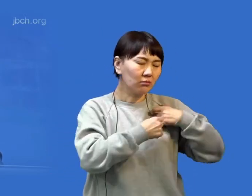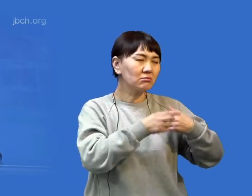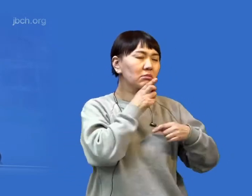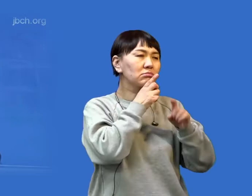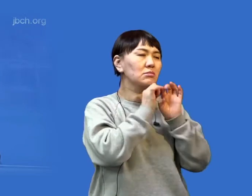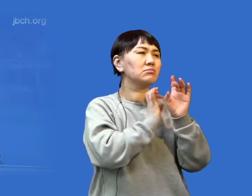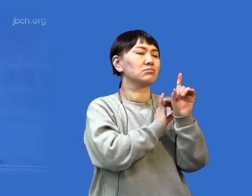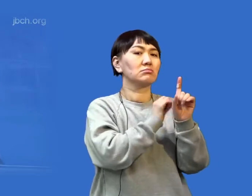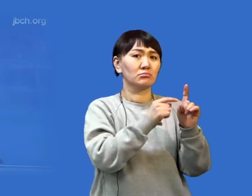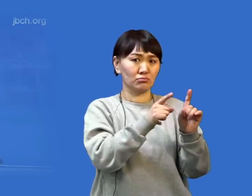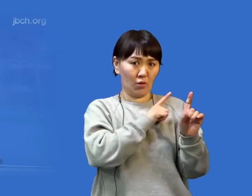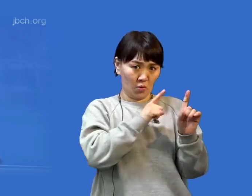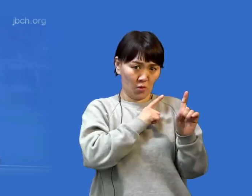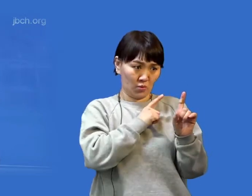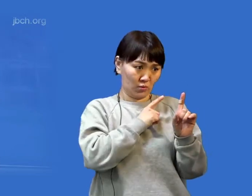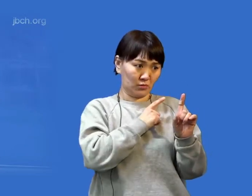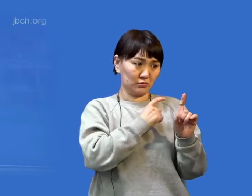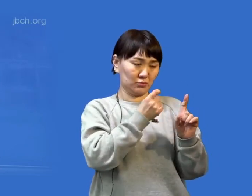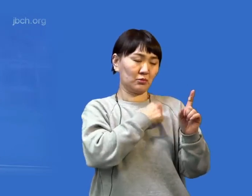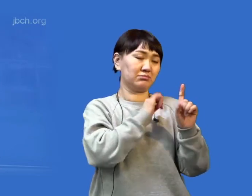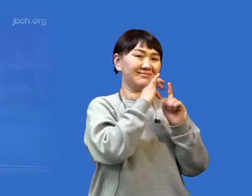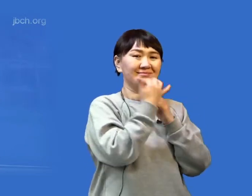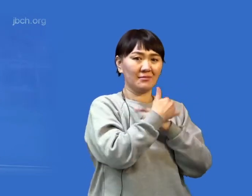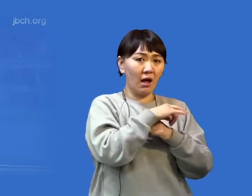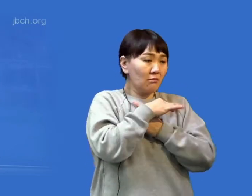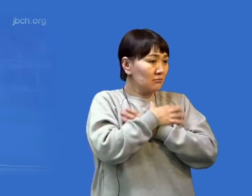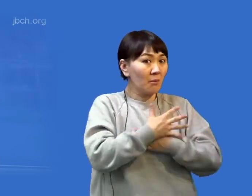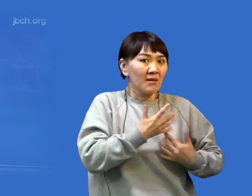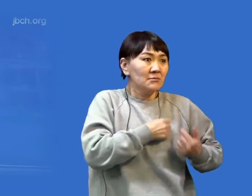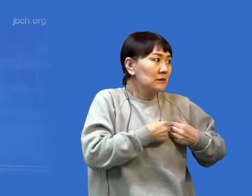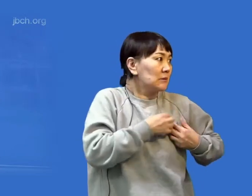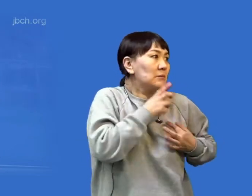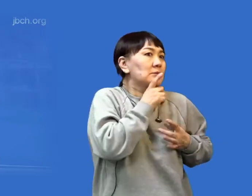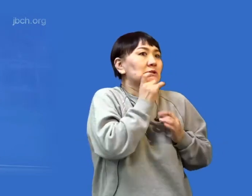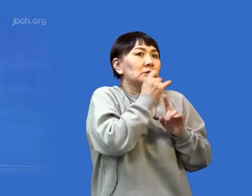чинь өөрийнх нь тохирол байхгүй. Амар 50 дэргүнд байхгүй.